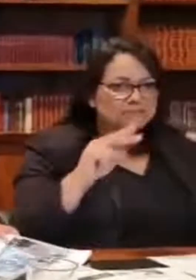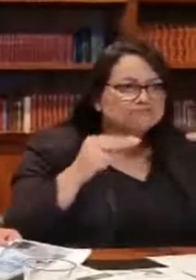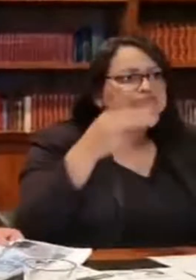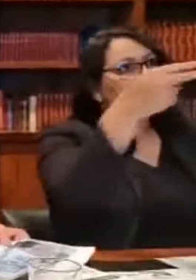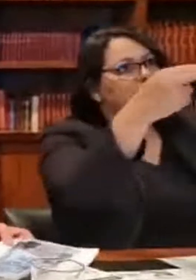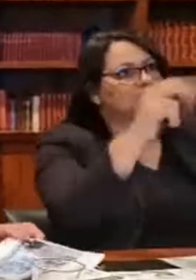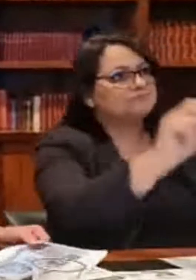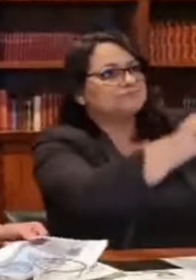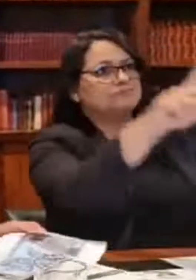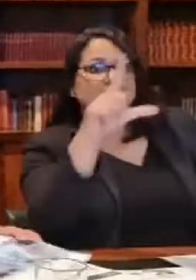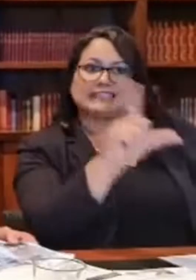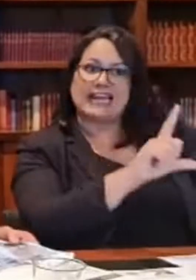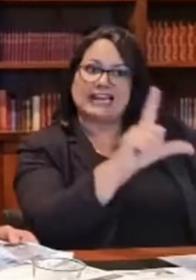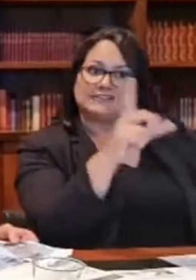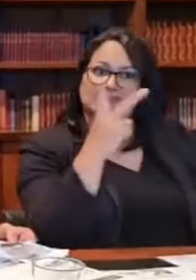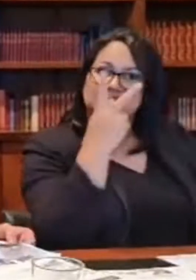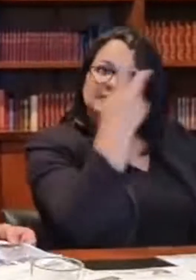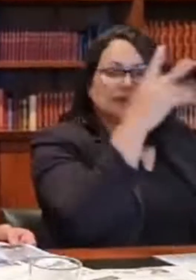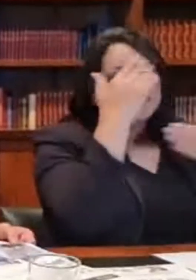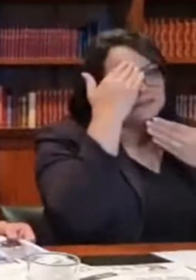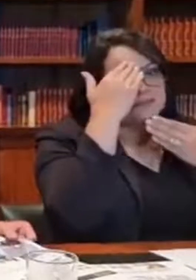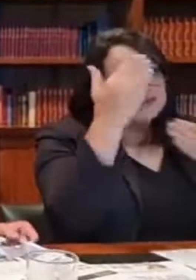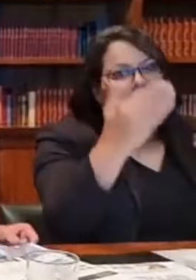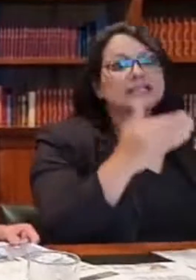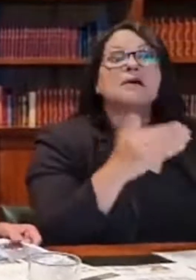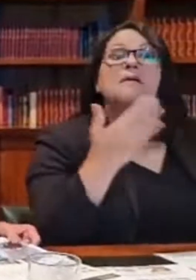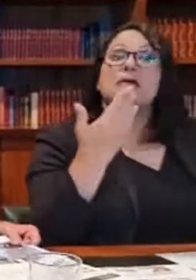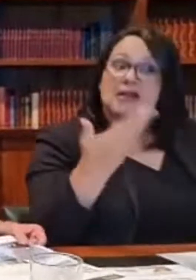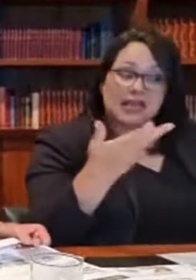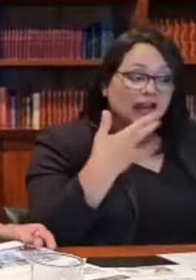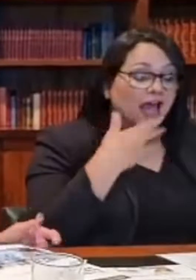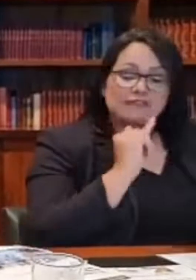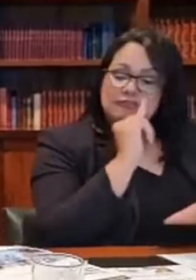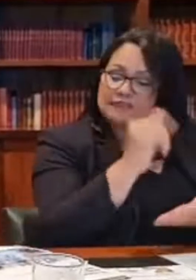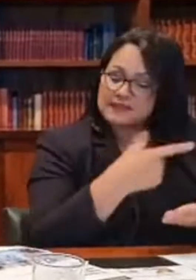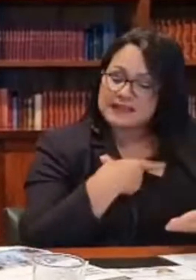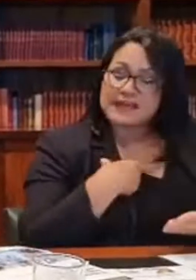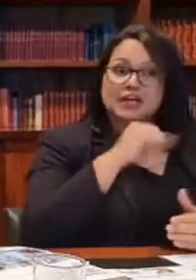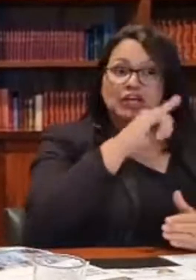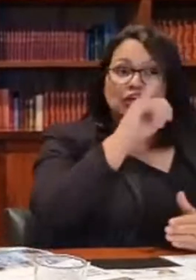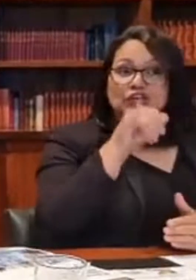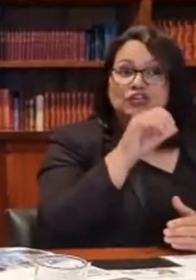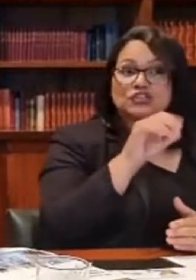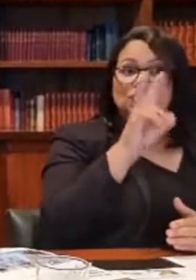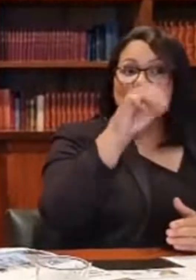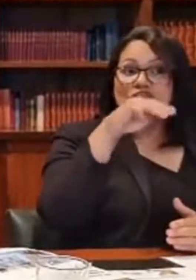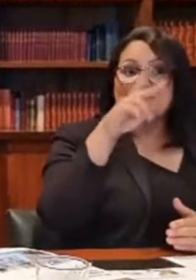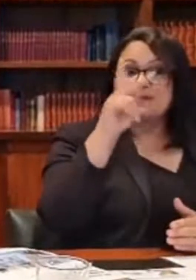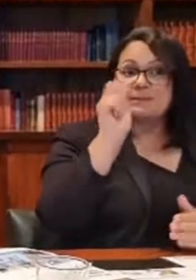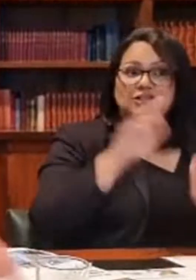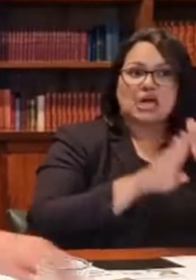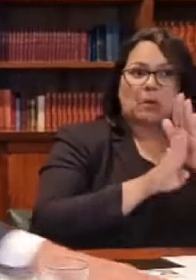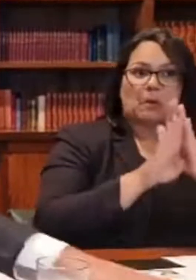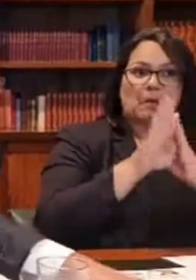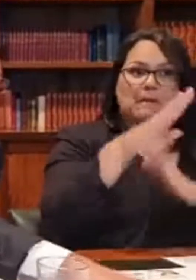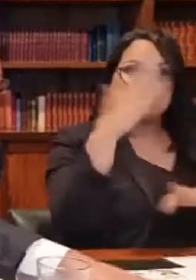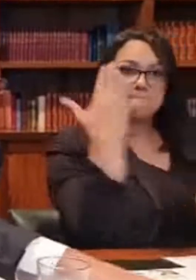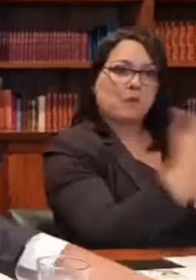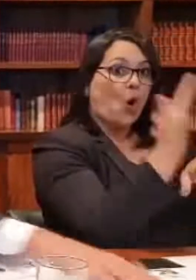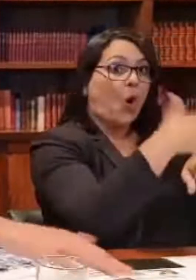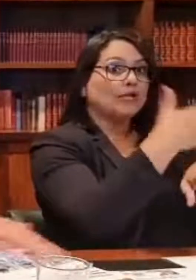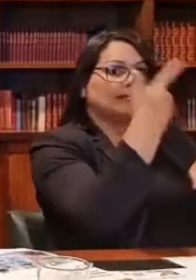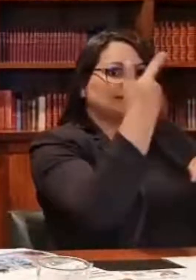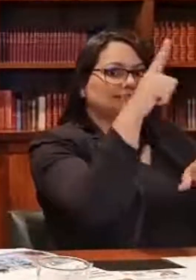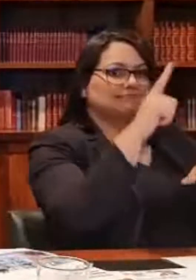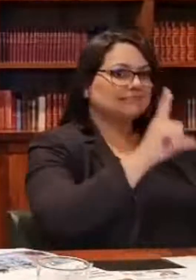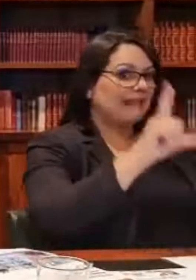Isso mesmo? 576. E dizer que ela já passou as suas concorrentes aí, né? Então é